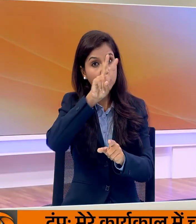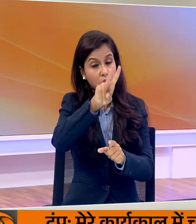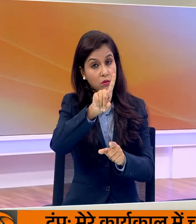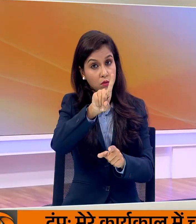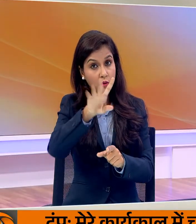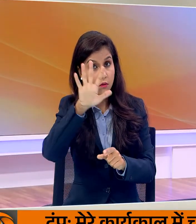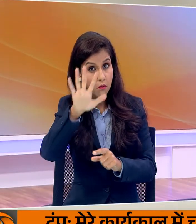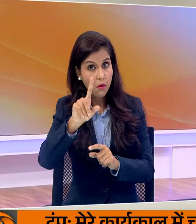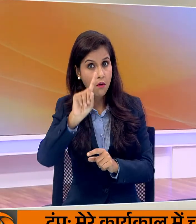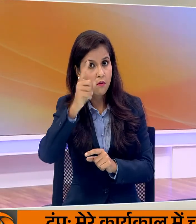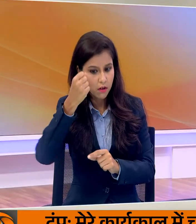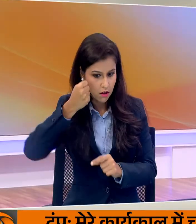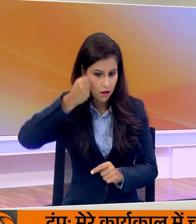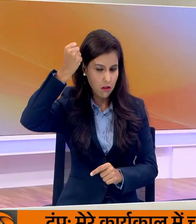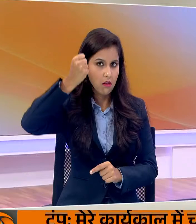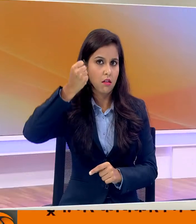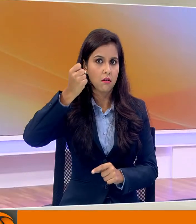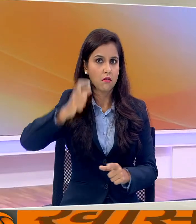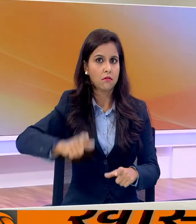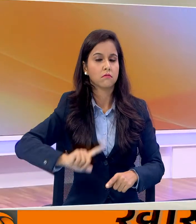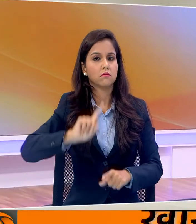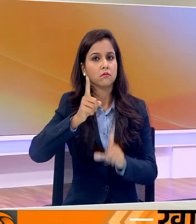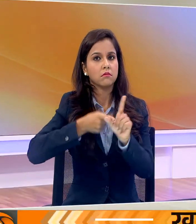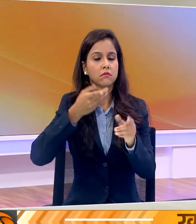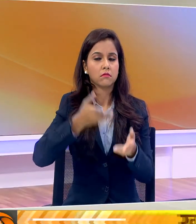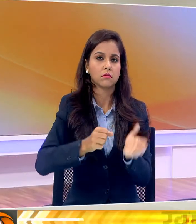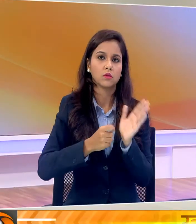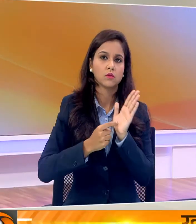बरसी थी और जिसका ये लोग नैतिक समर्थन कर रहे थे।